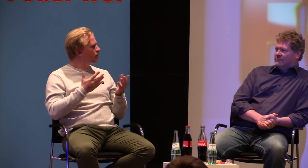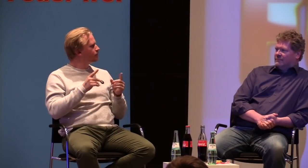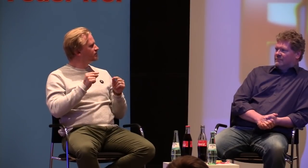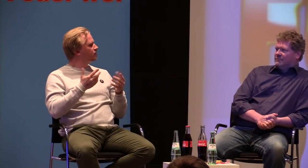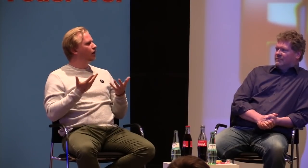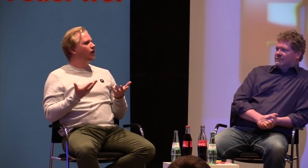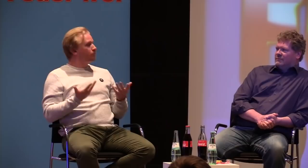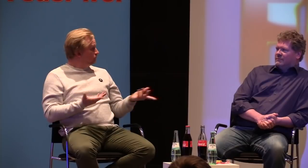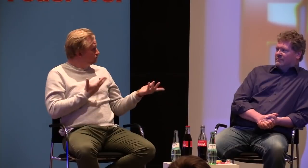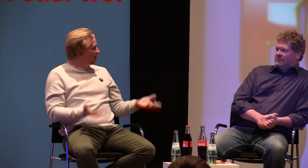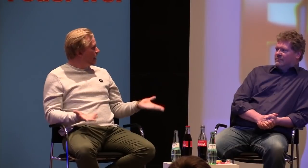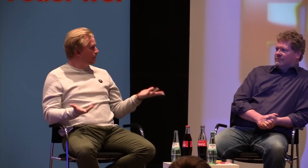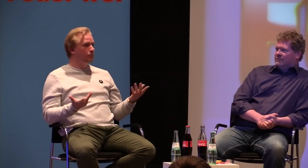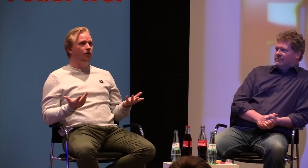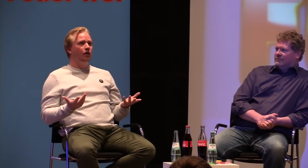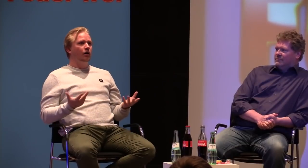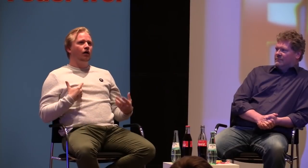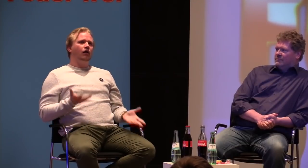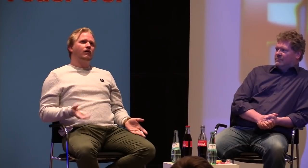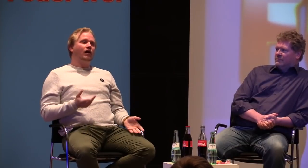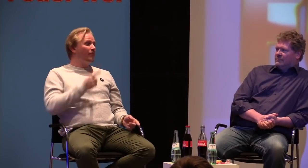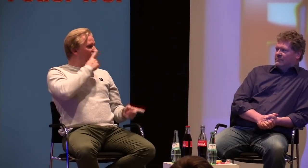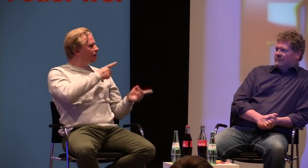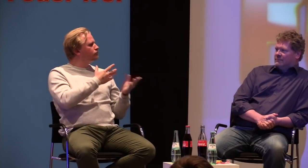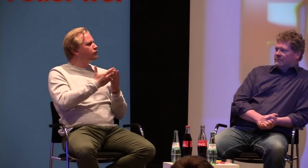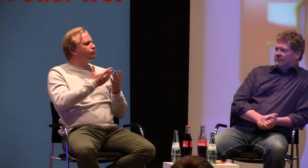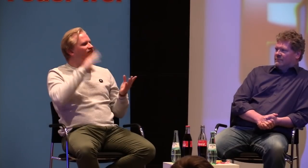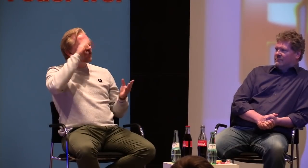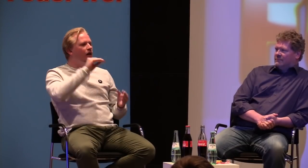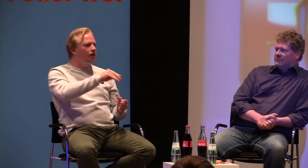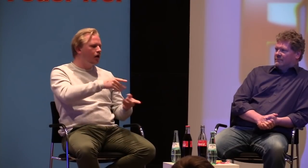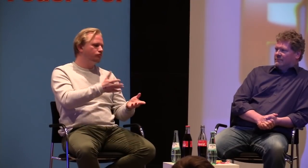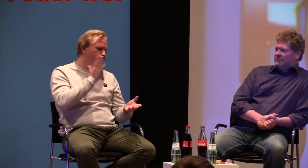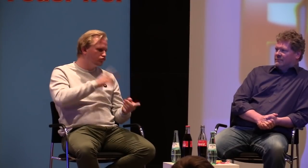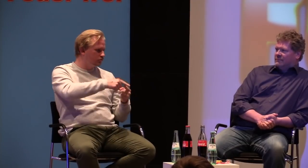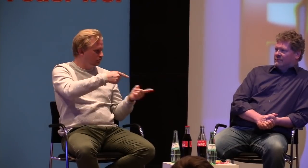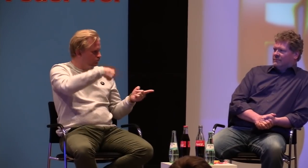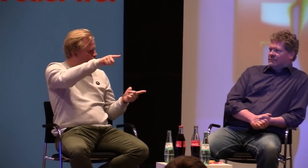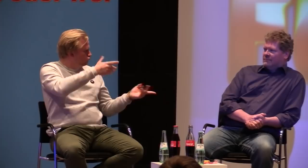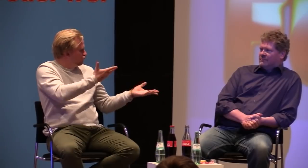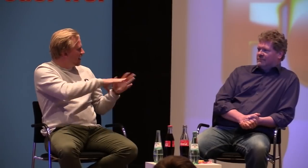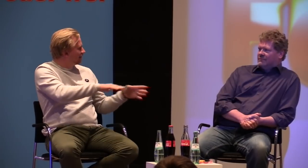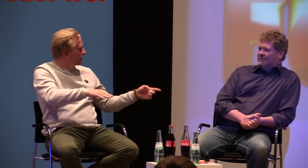und Hilfe von deinen Lehrern zum Beispiel. Da fängt es ja schon mit der Bequemlichkeit an.